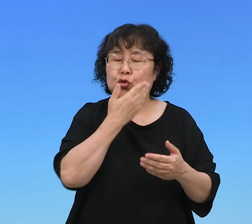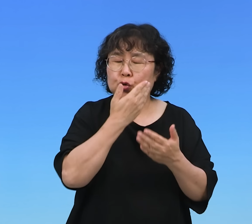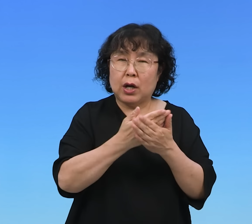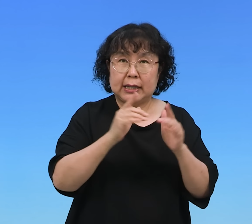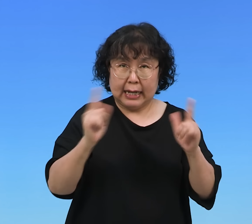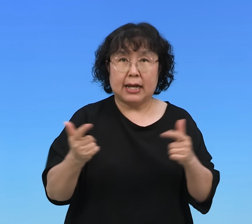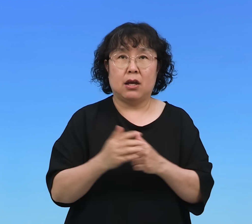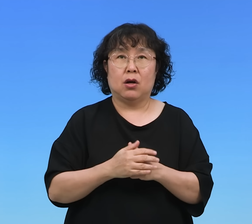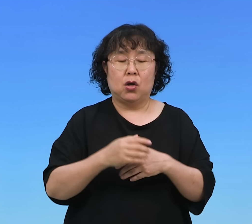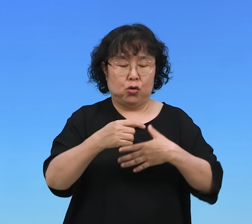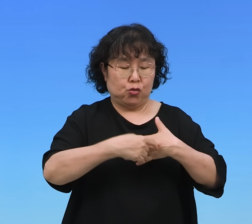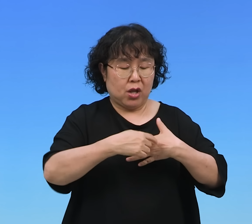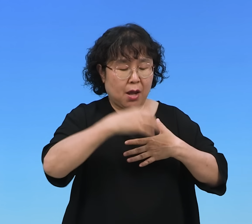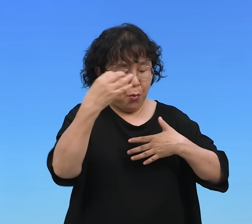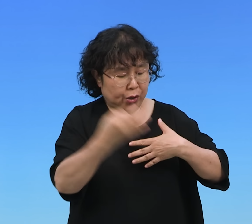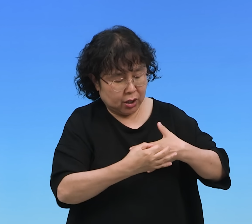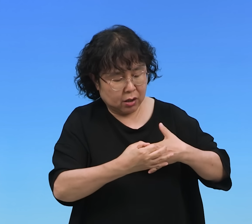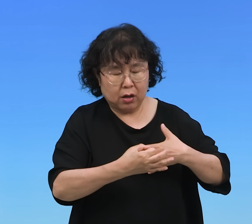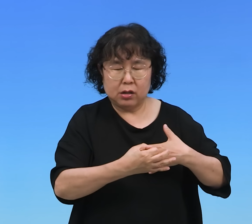무형의 자산, 보이지 않는.